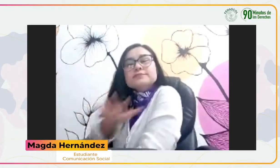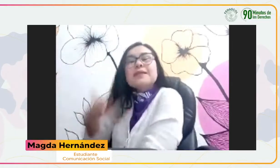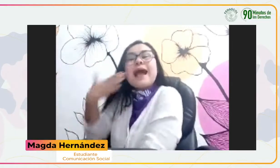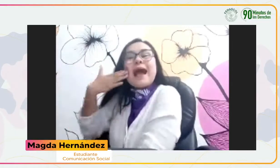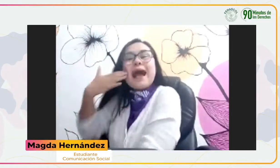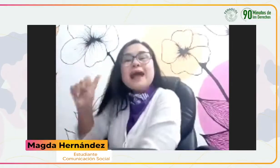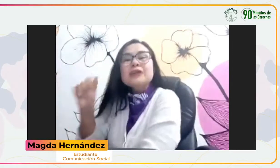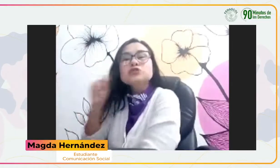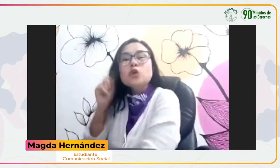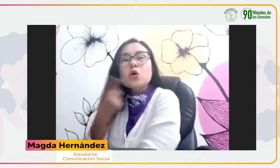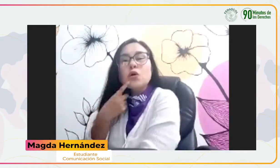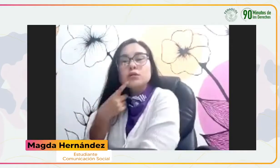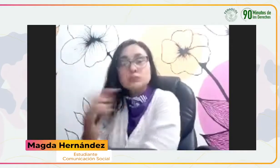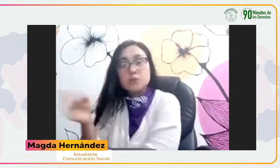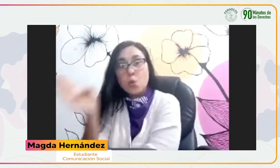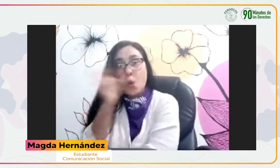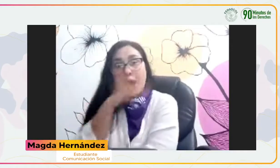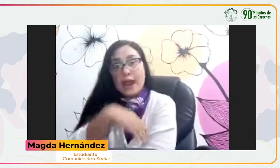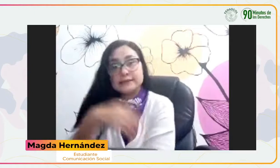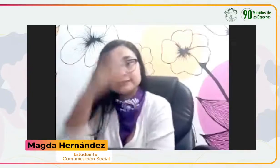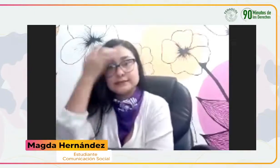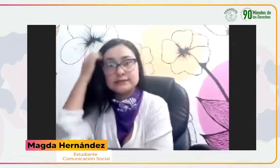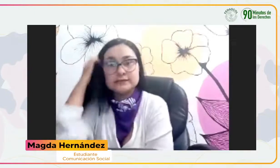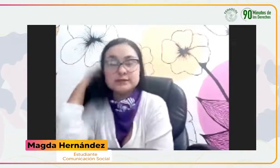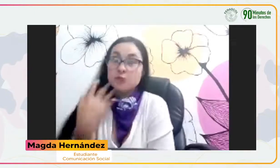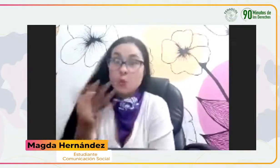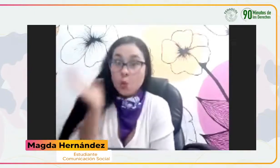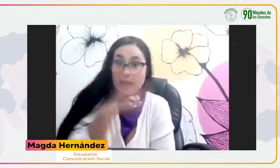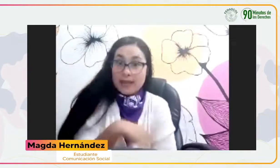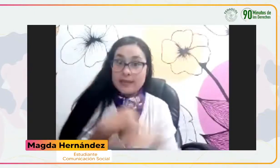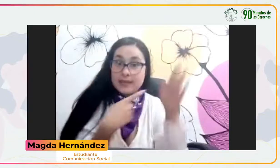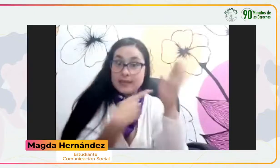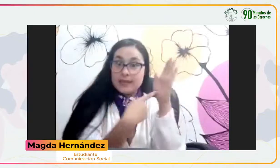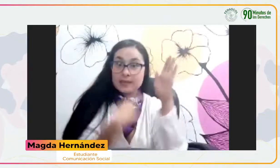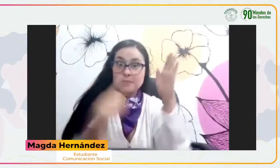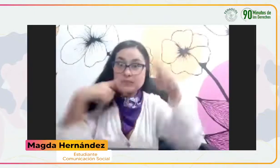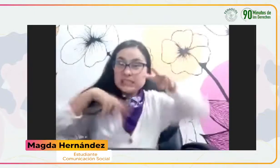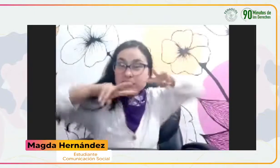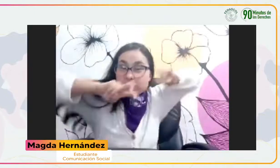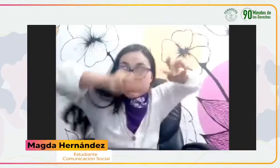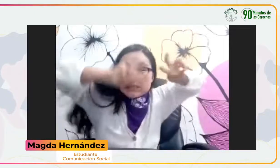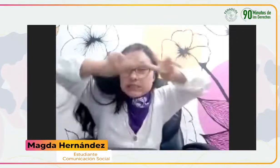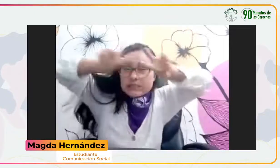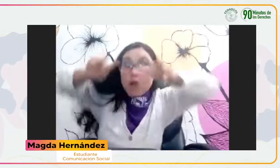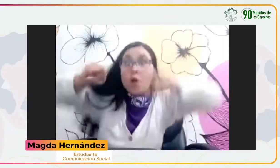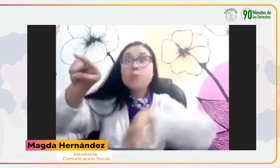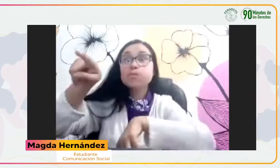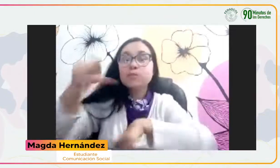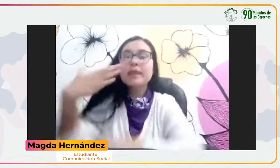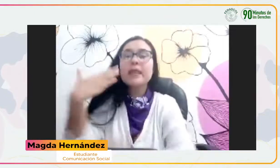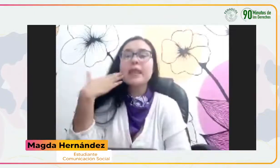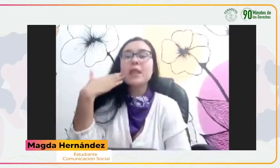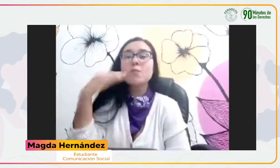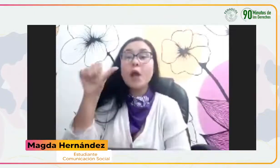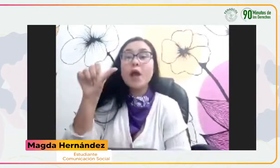realmente esto va estrechamente ligado a que a las personas sordas, sobre todo a mujeres sordas,